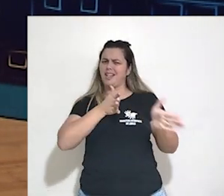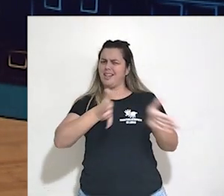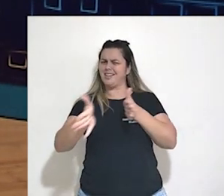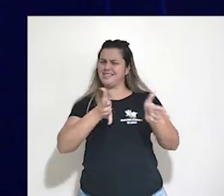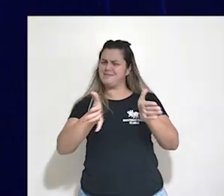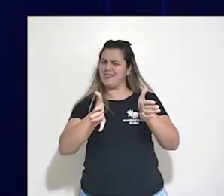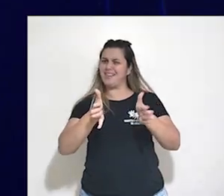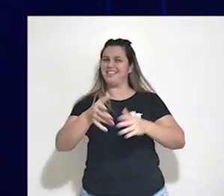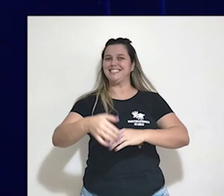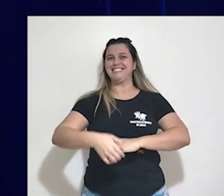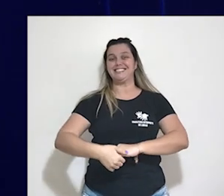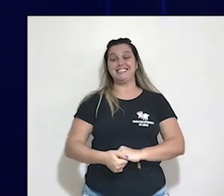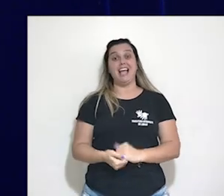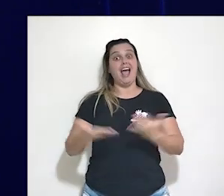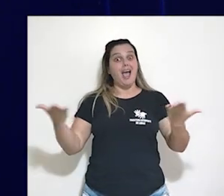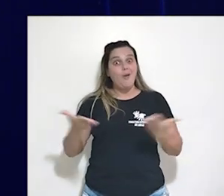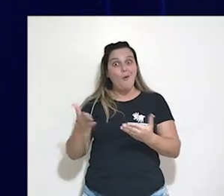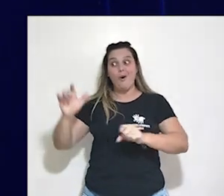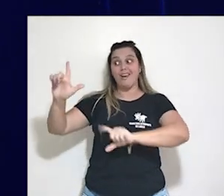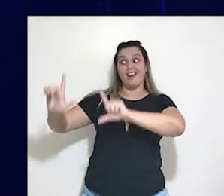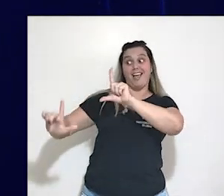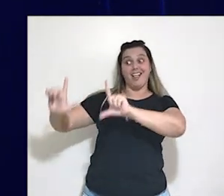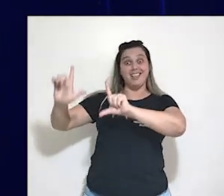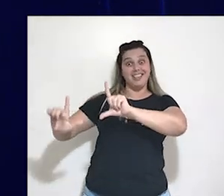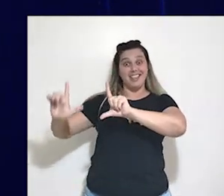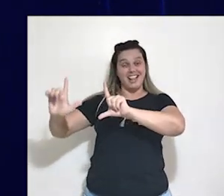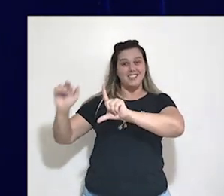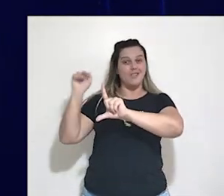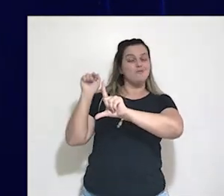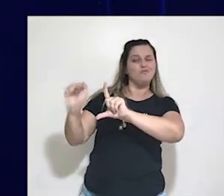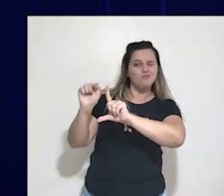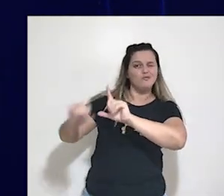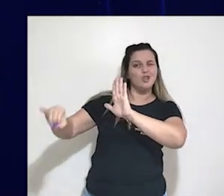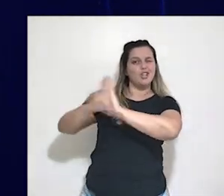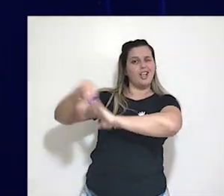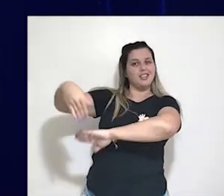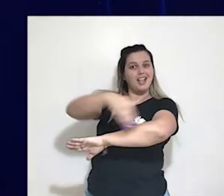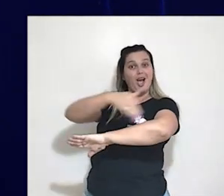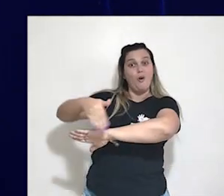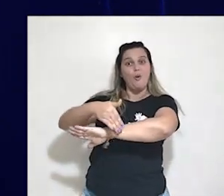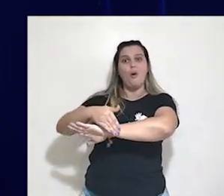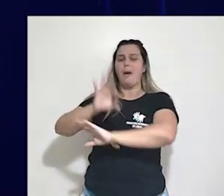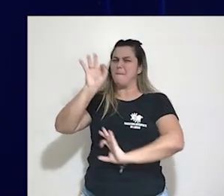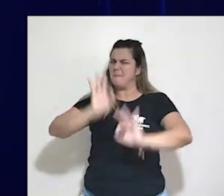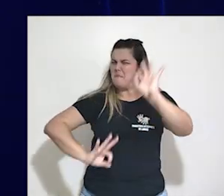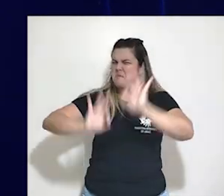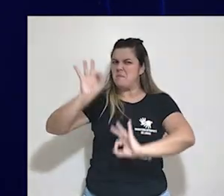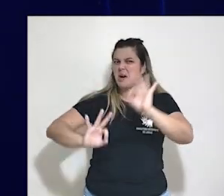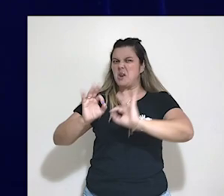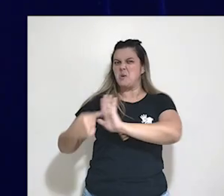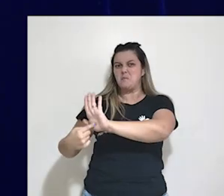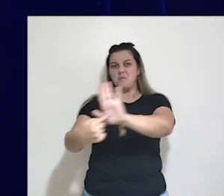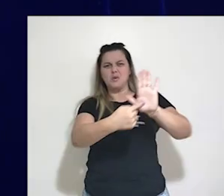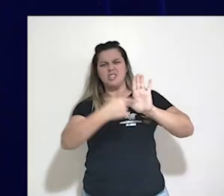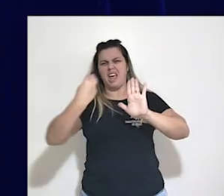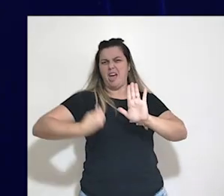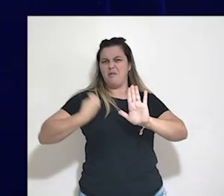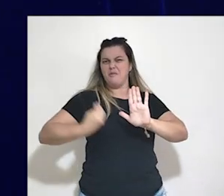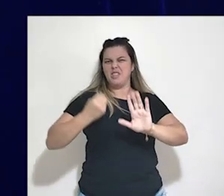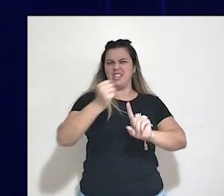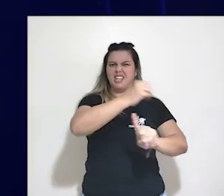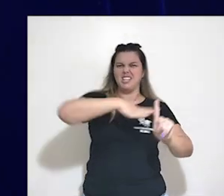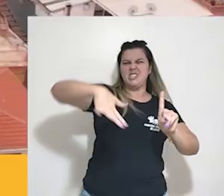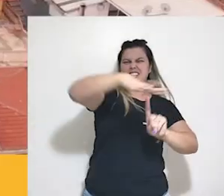acessibilidade. Nossa produção preparou matéria mostrando conquistas como essas na vida da comunidade surda.